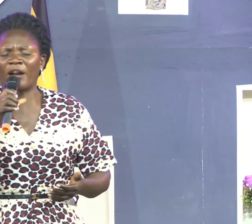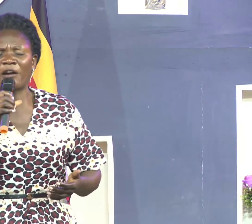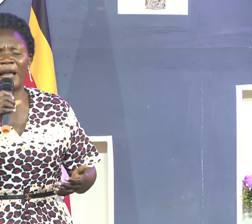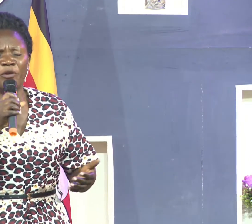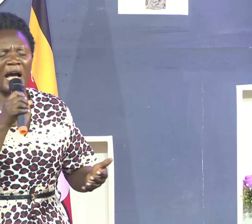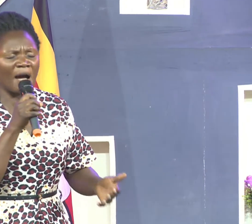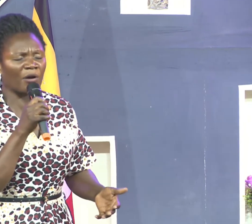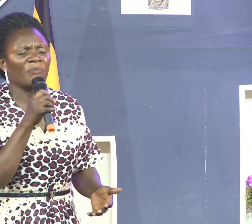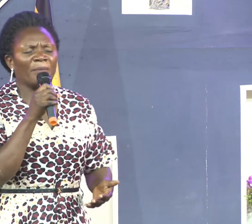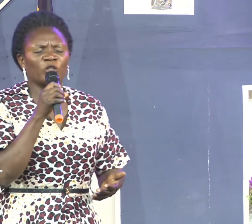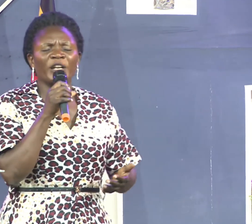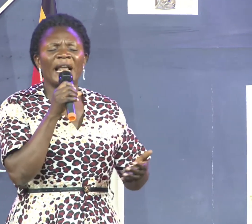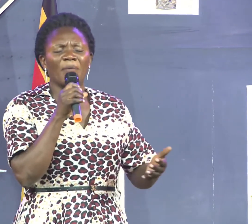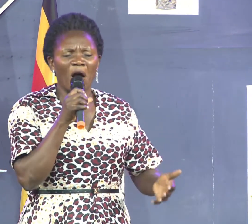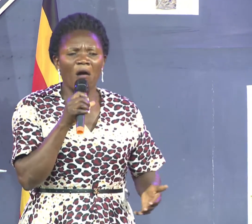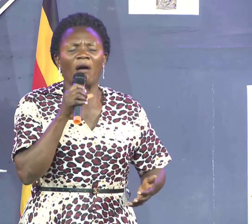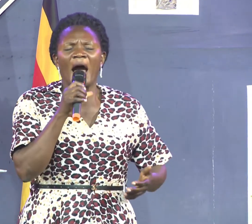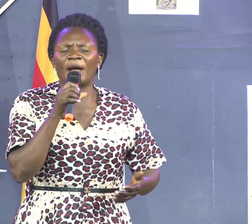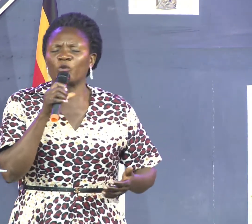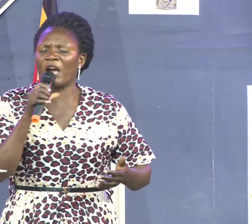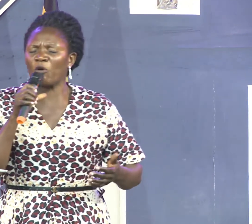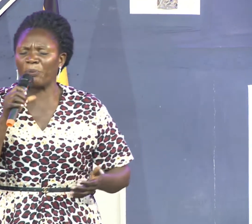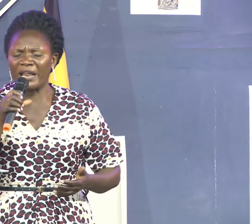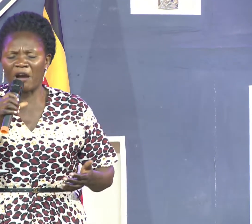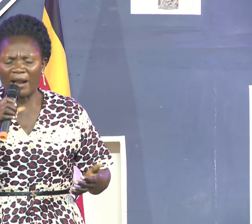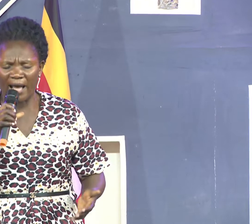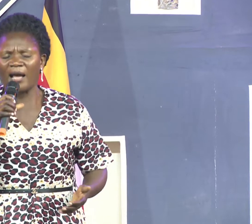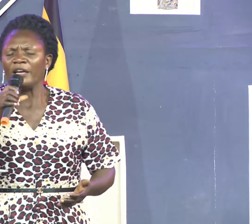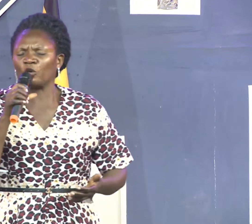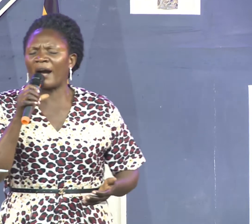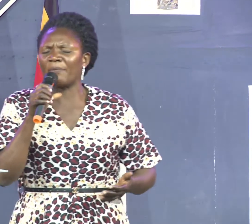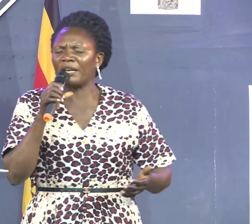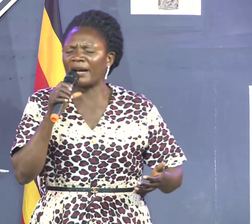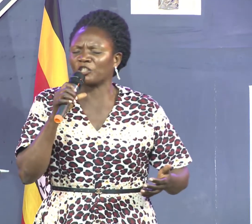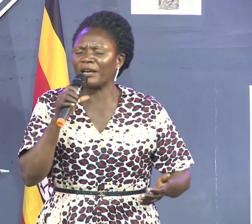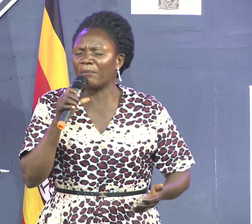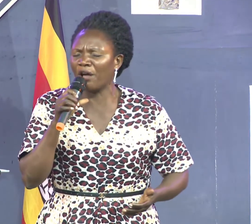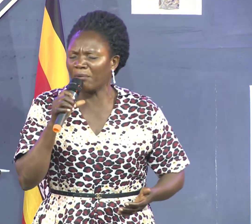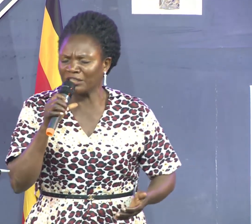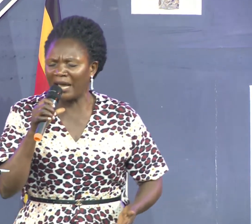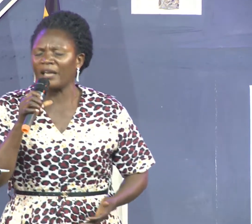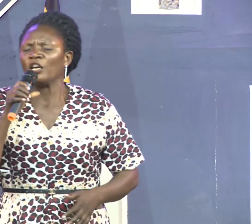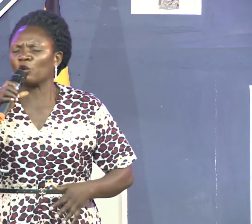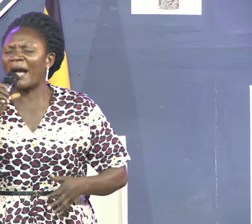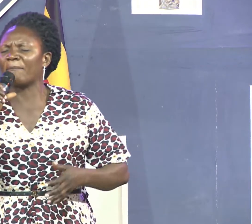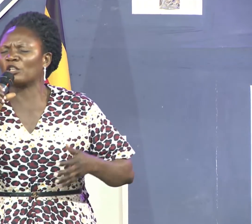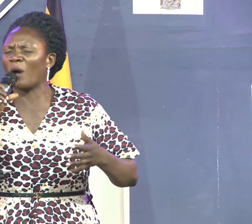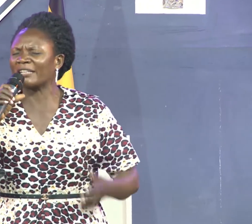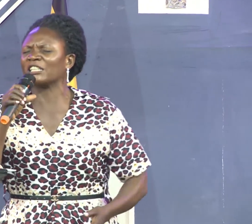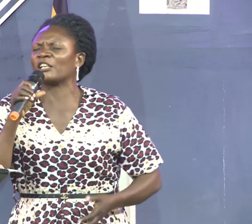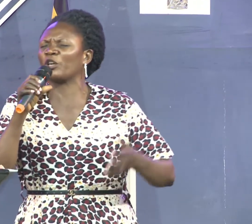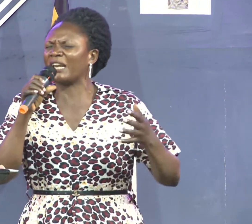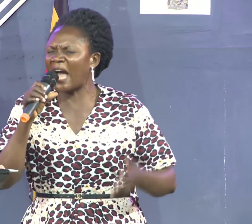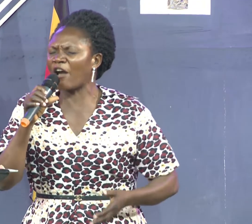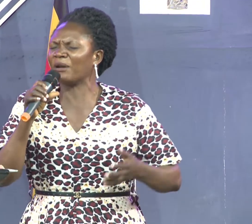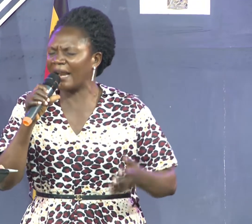jetu nakolagana muna abo. Betuli nabo. Haba tulie kumpine wala. Tukabirile katonda bunobude. Tugambi